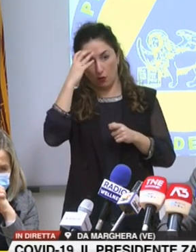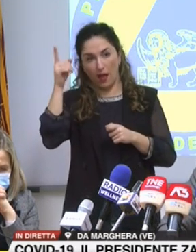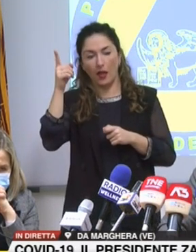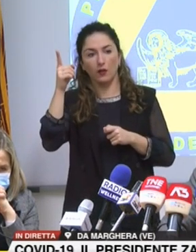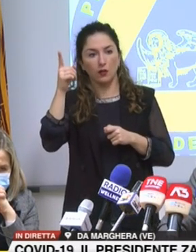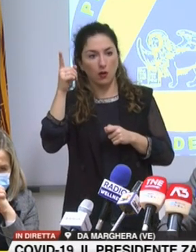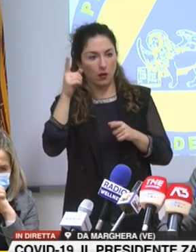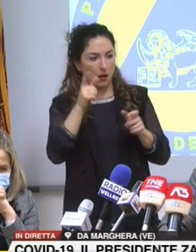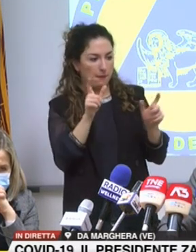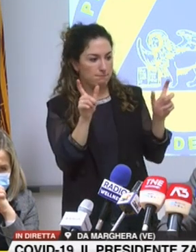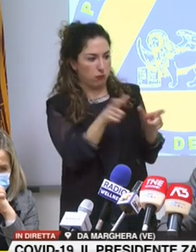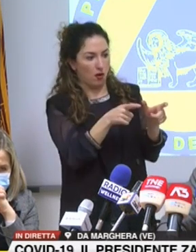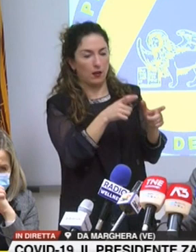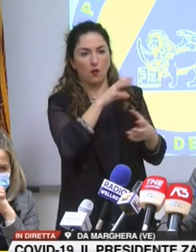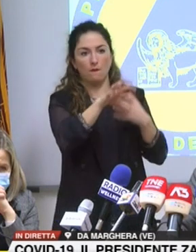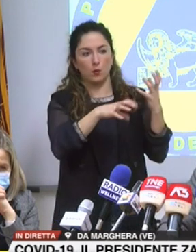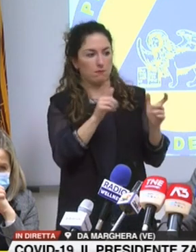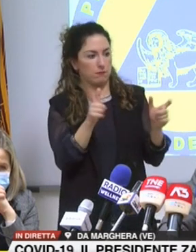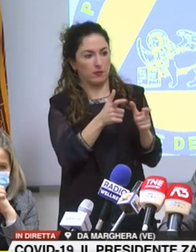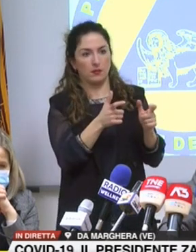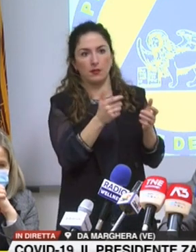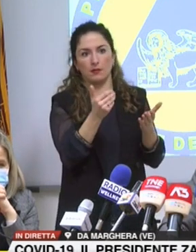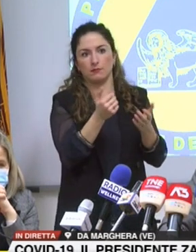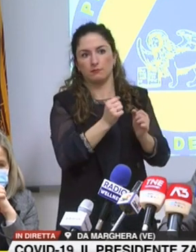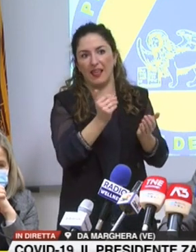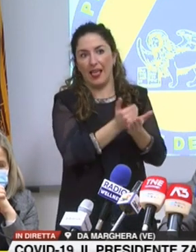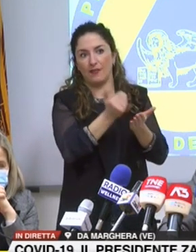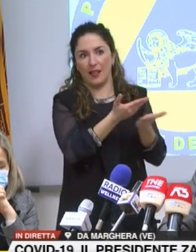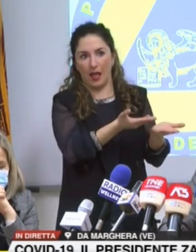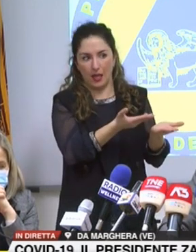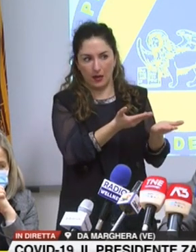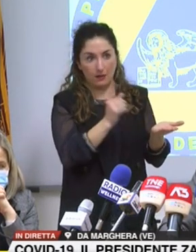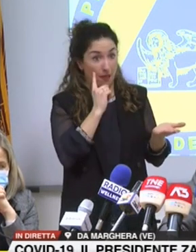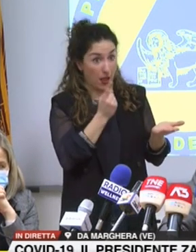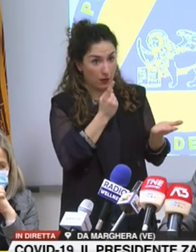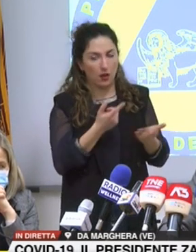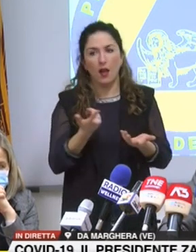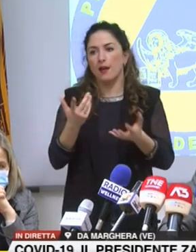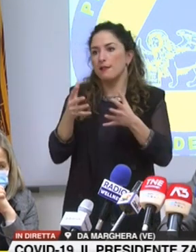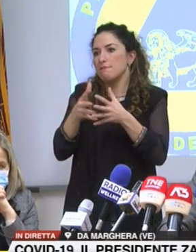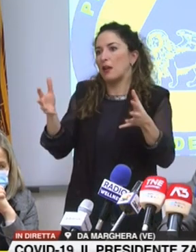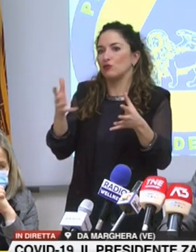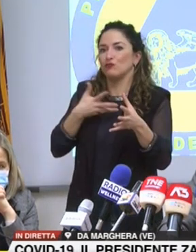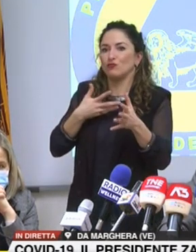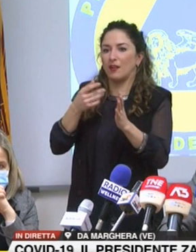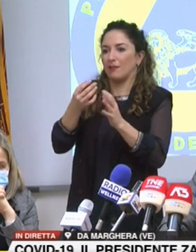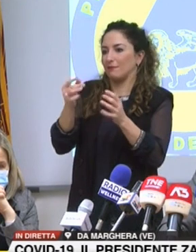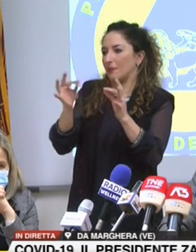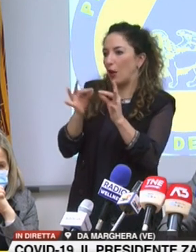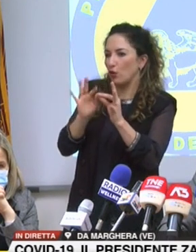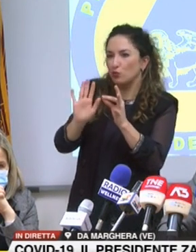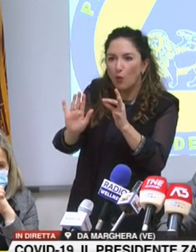si scatenasse tutto questo caos? Però una maggioranza vive in virtù degli accordi che al suo interno, delle intese,